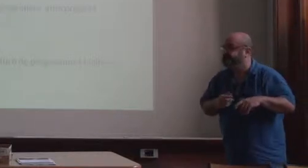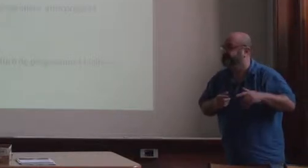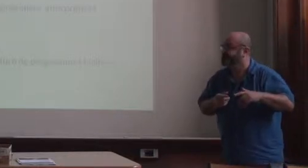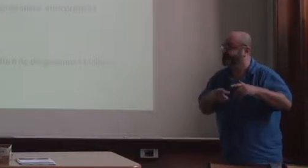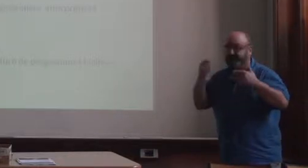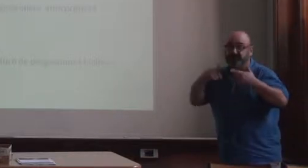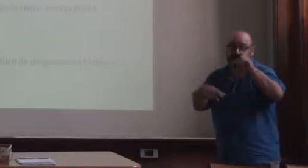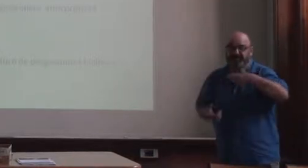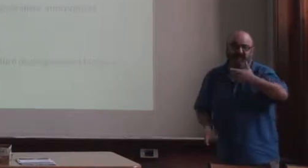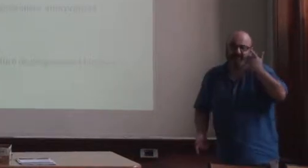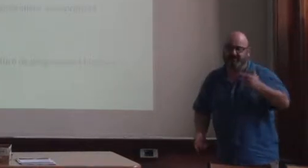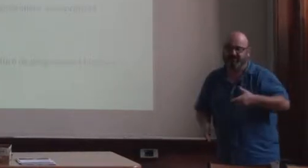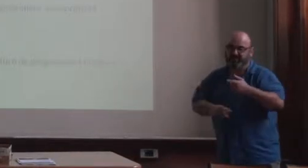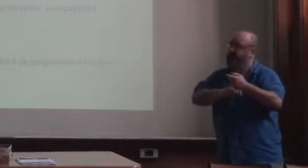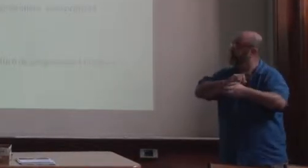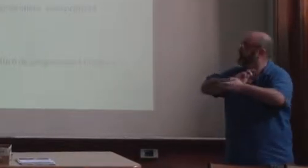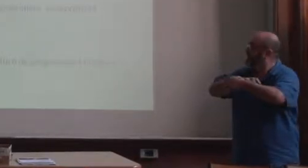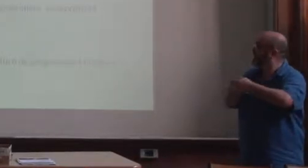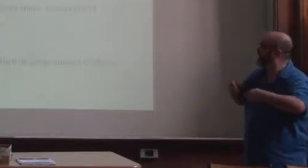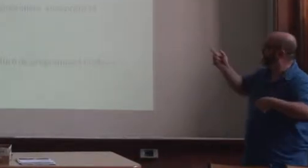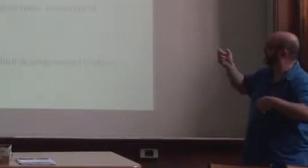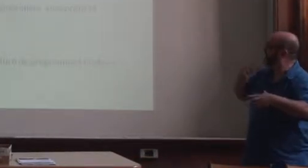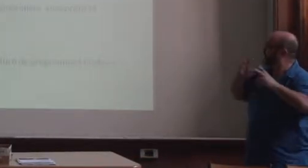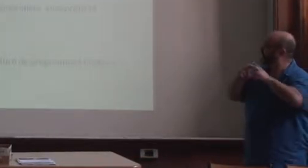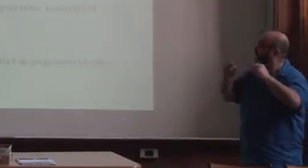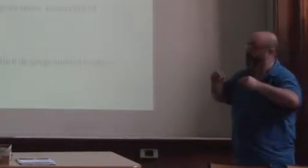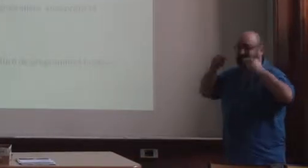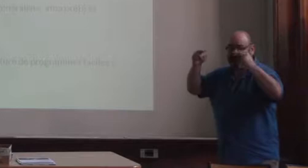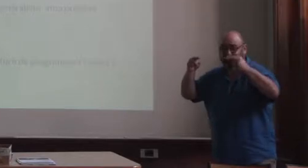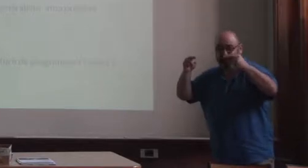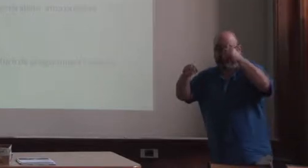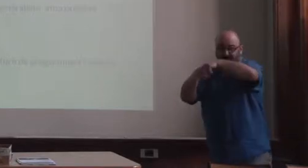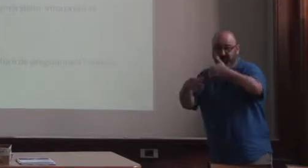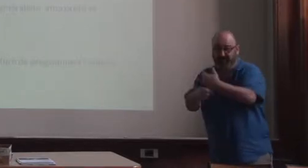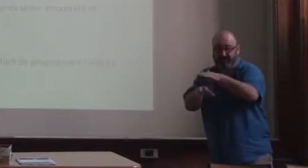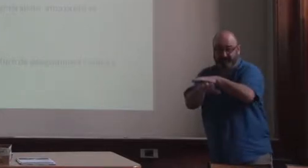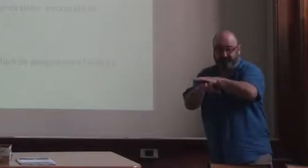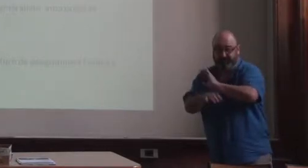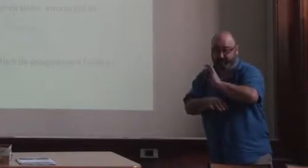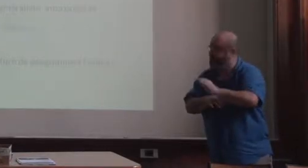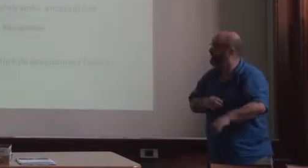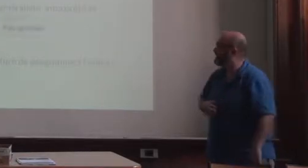il va vous dire, ouais, donc Python, si j'ai bien compris, c'est un langage de haut niveau, donc on n'a aucune idée de ce qui se passe vraiment.